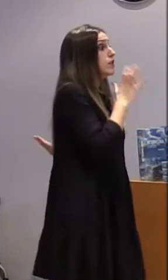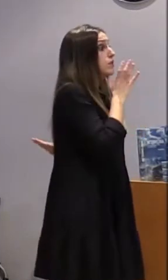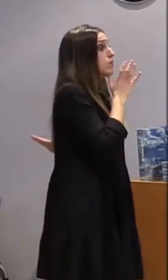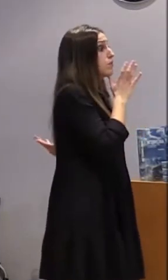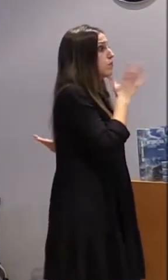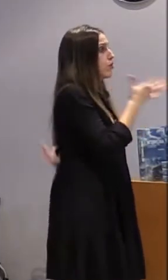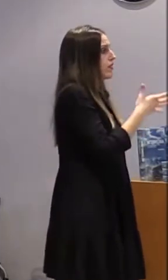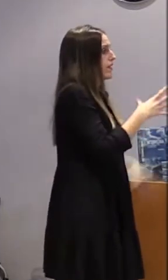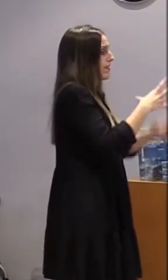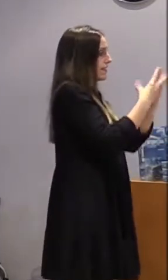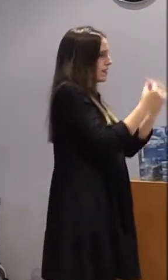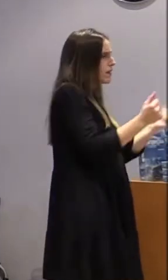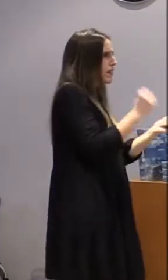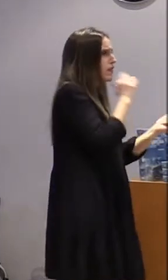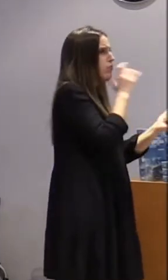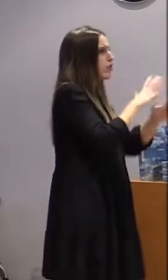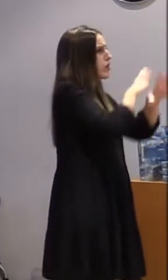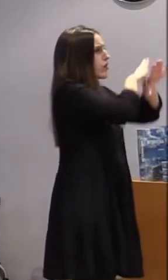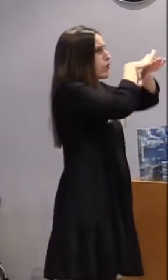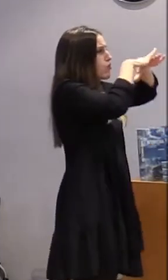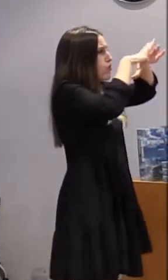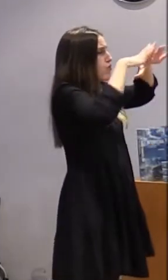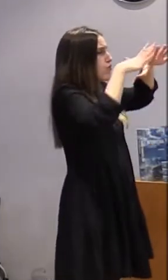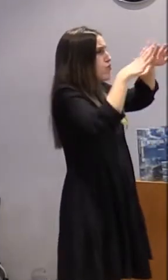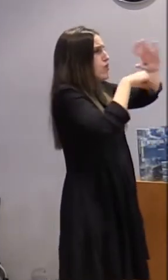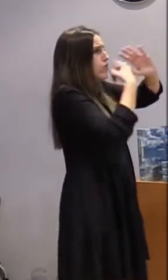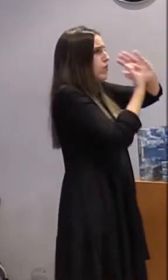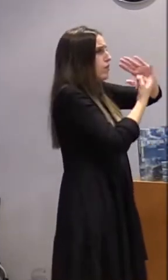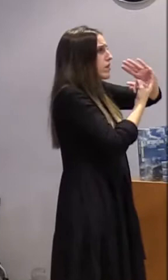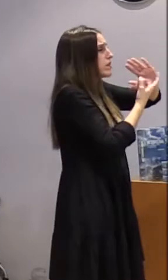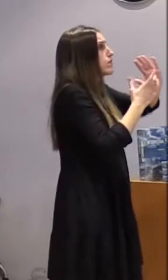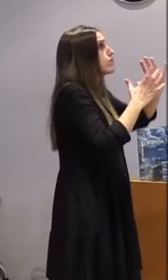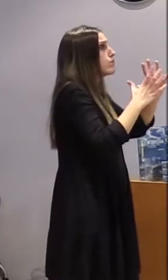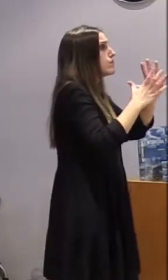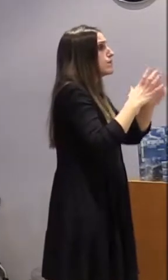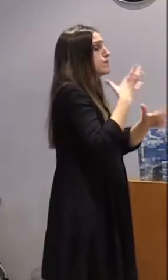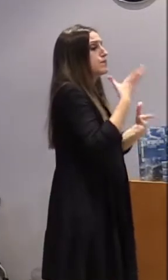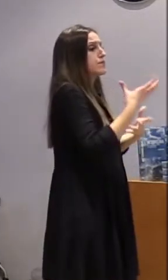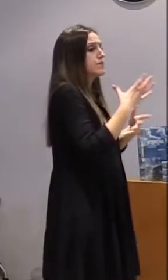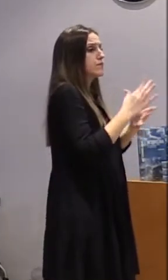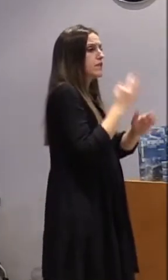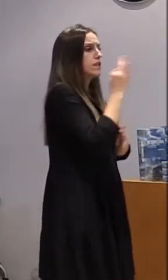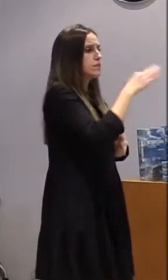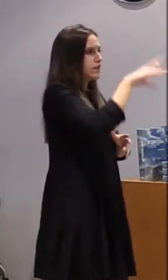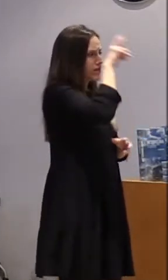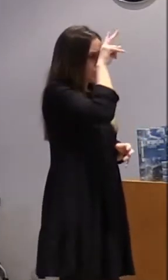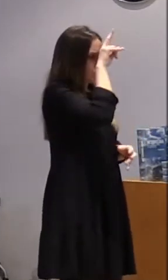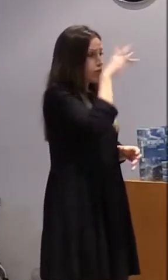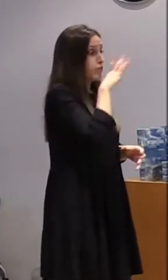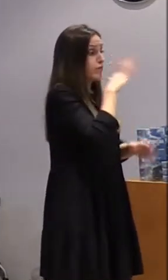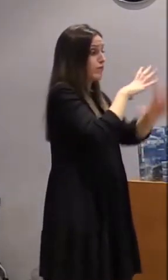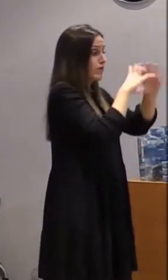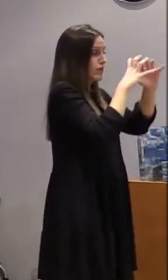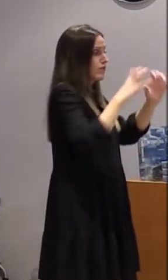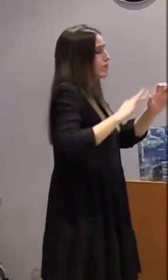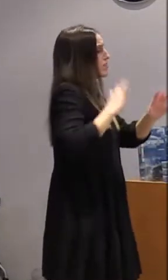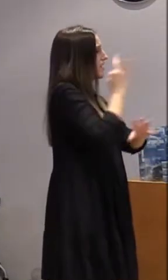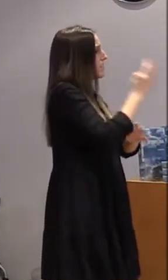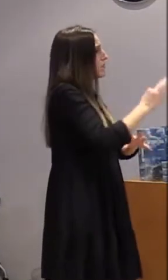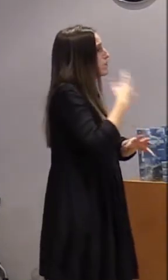desaparecían? ¿Por qué se cubría el cielo con ellas? Incluso no solo se preocupó de las nubes, sino de los fenómenos